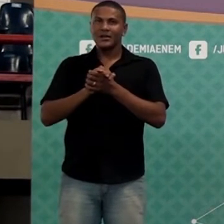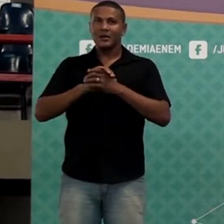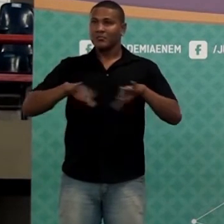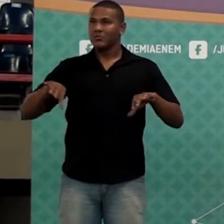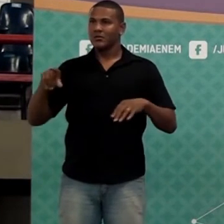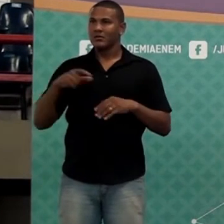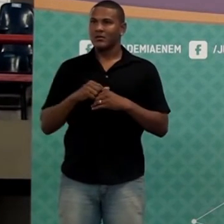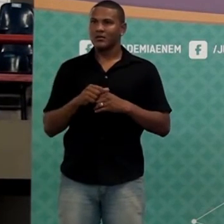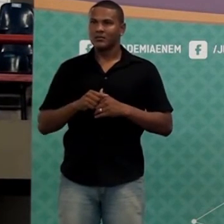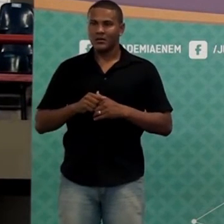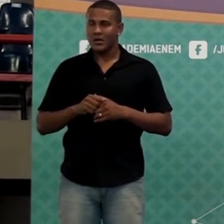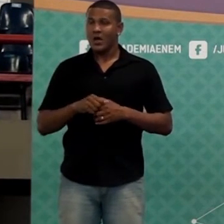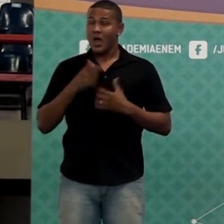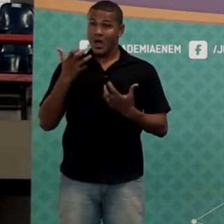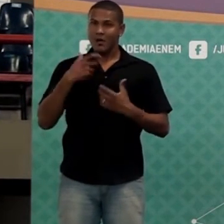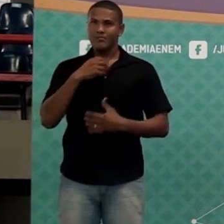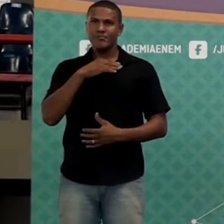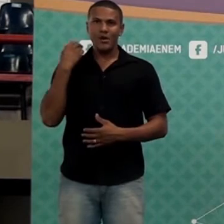mulher queria que ele morresse.